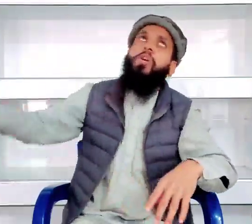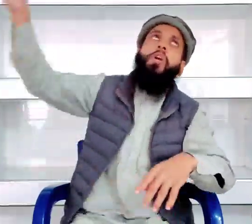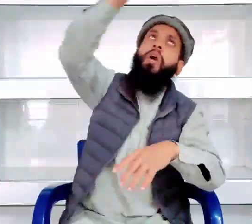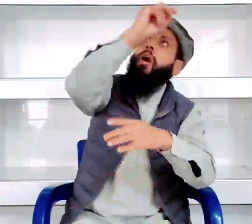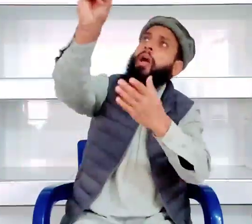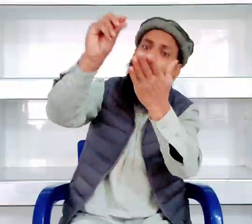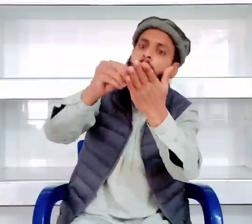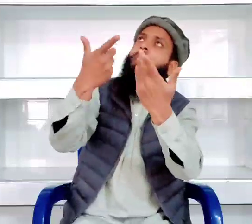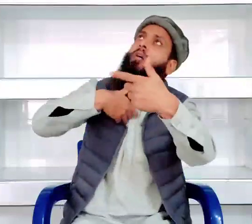میں یہ بیان کر چکیا